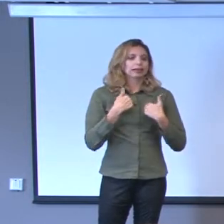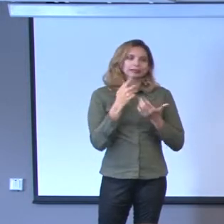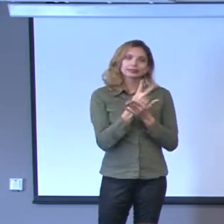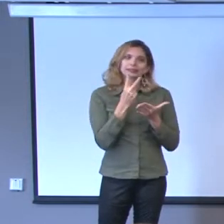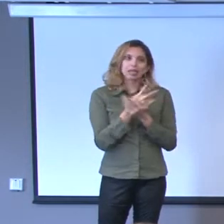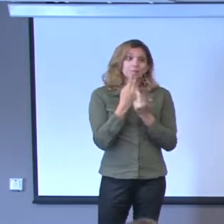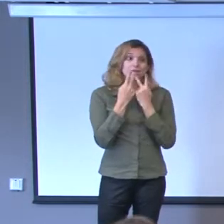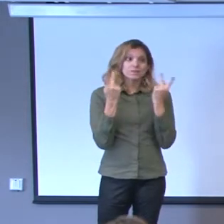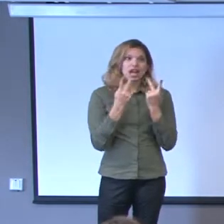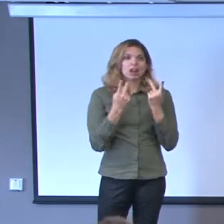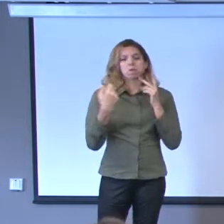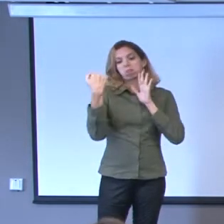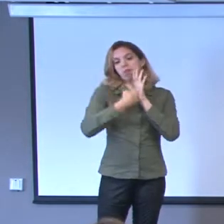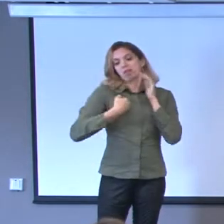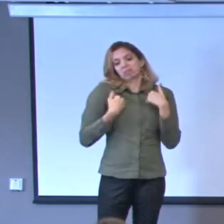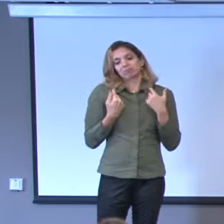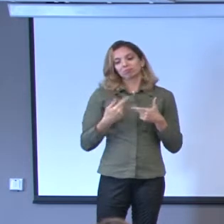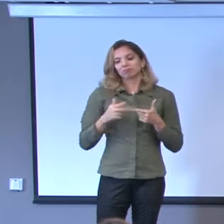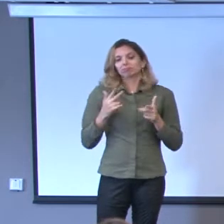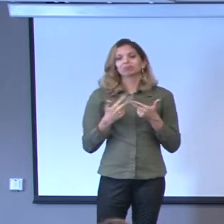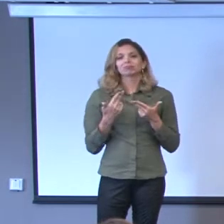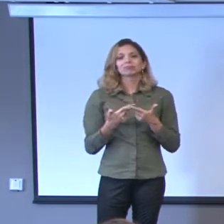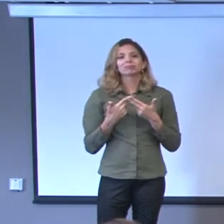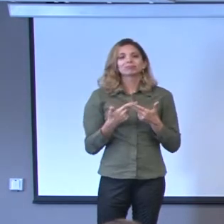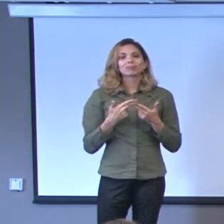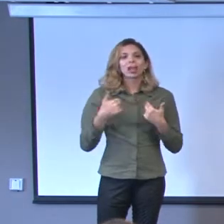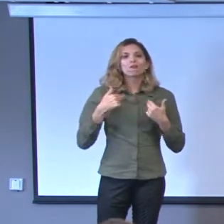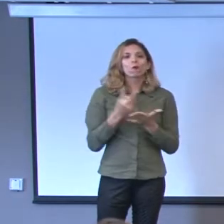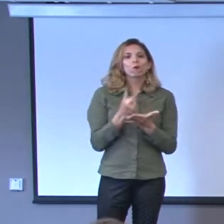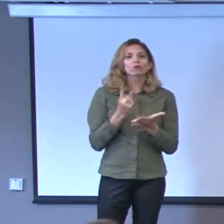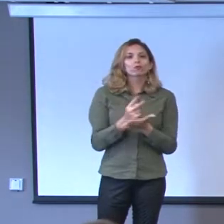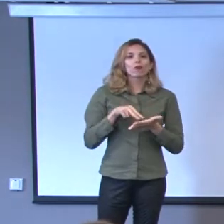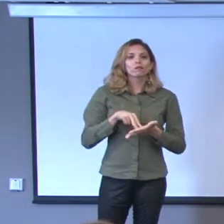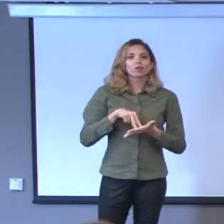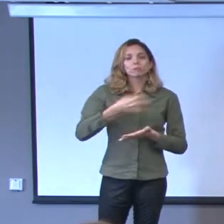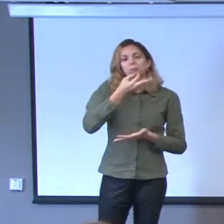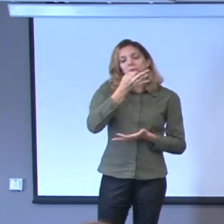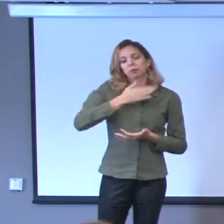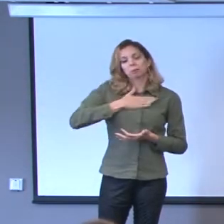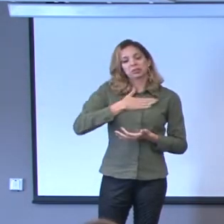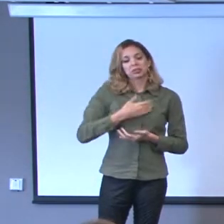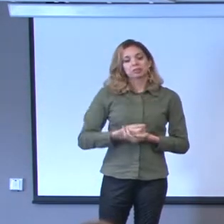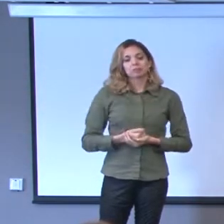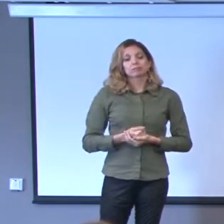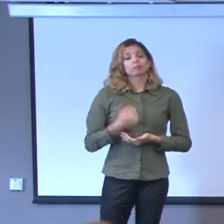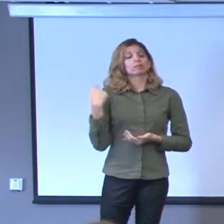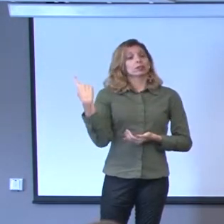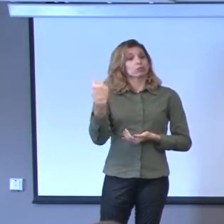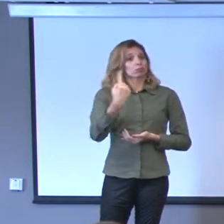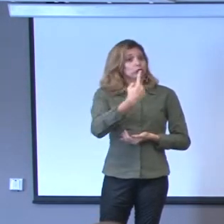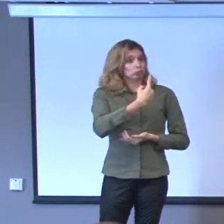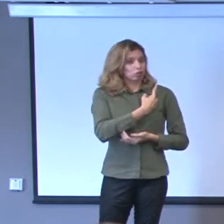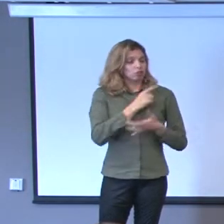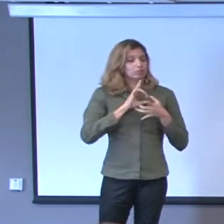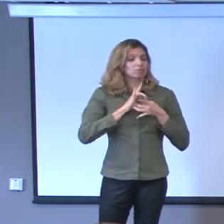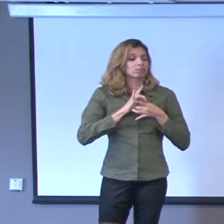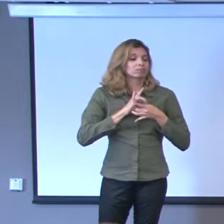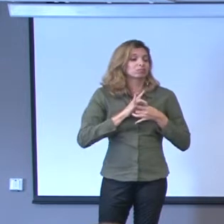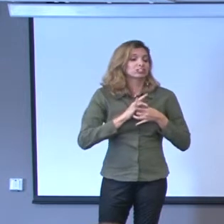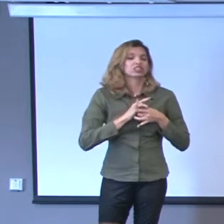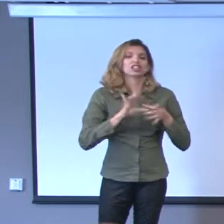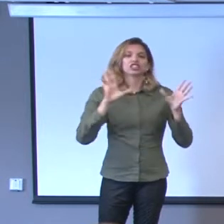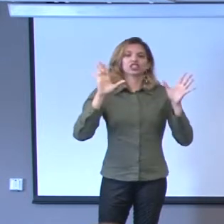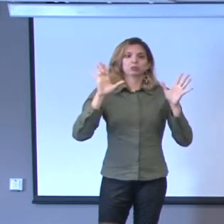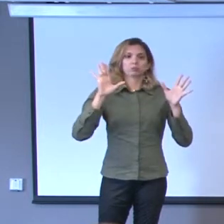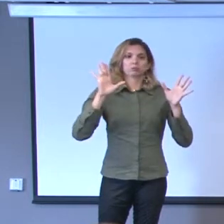mas eu vou sustentar esse meu ponto de vista por muitos anos, é que nós nos entregamos aos